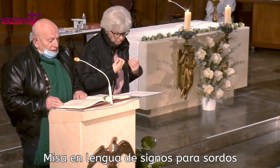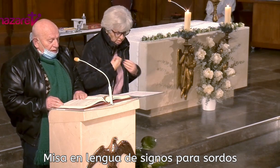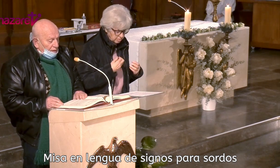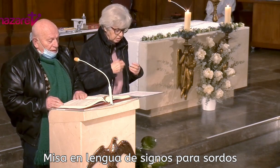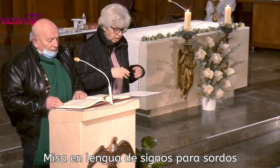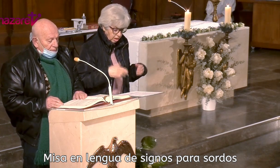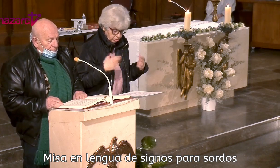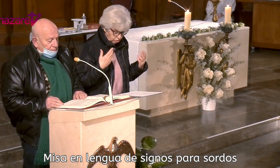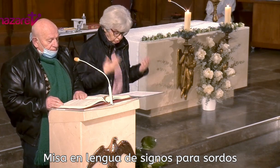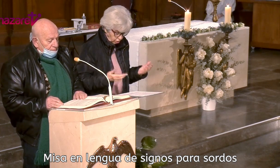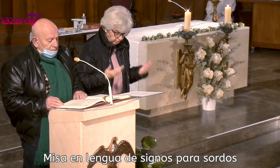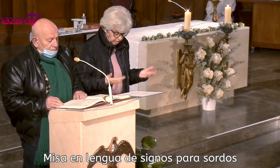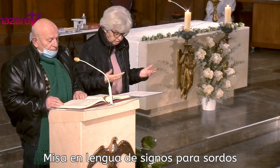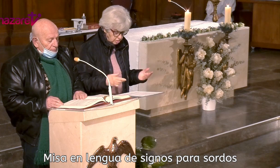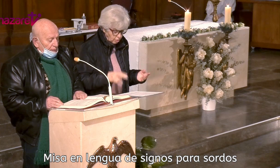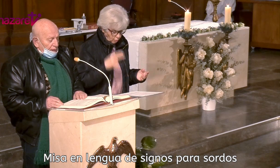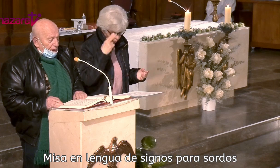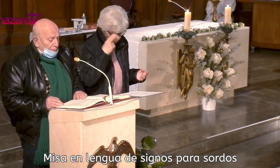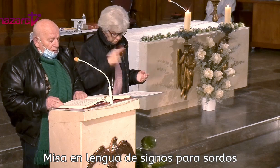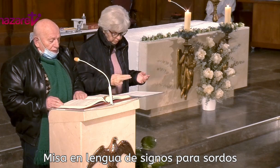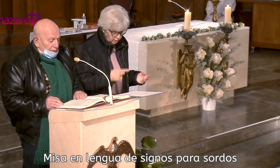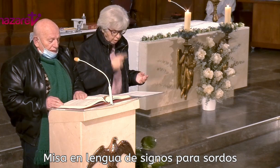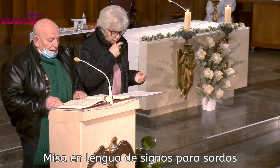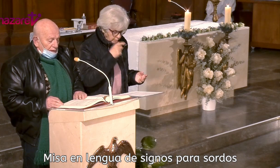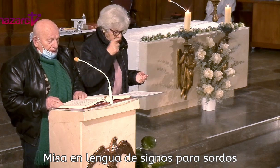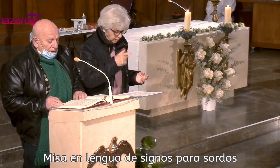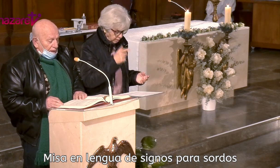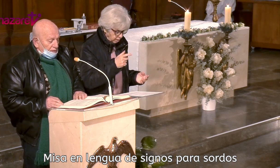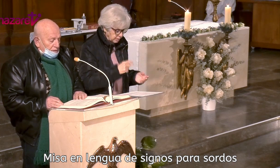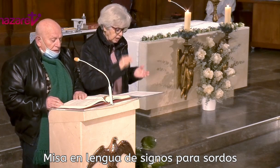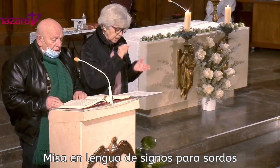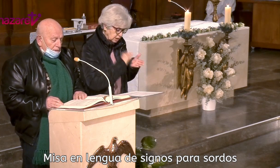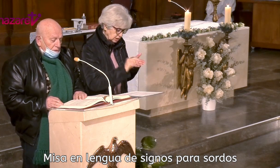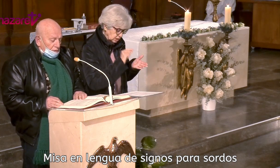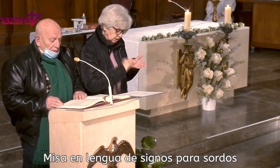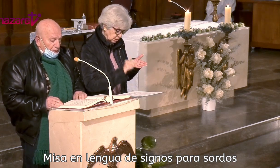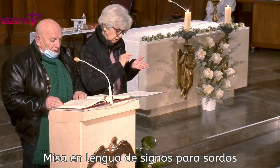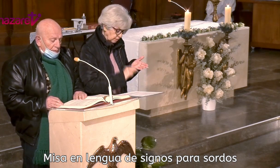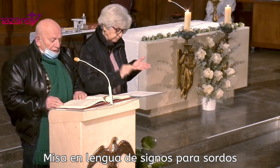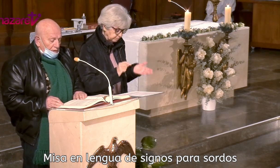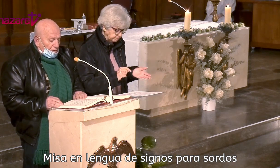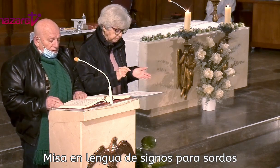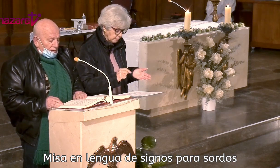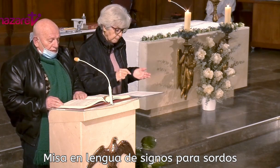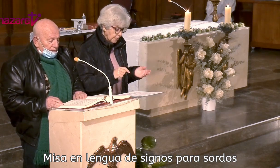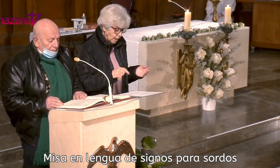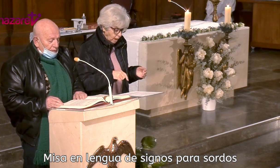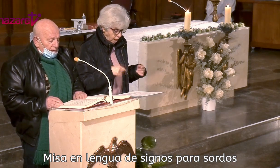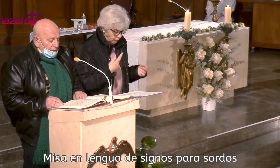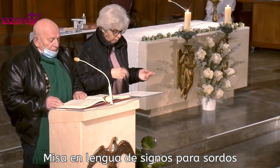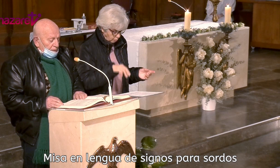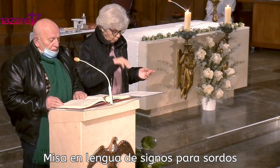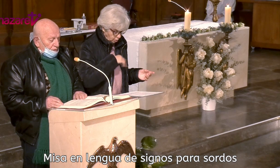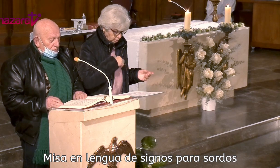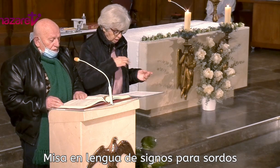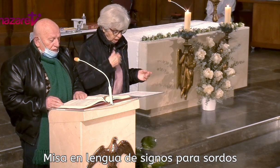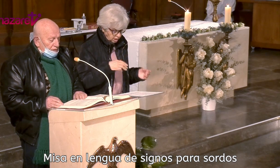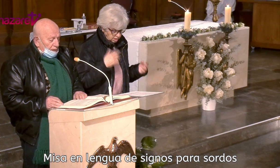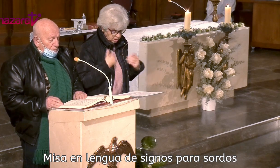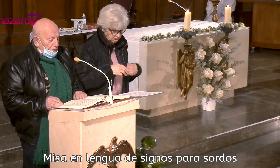escrita. La muerte ha sido absorbida en la victoria. ¿Dónde está muerte